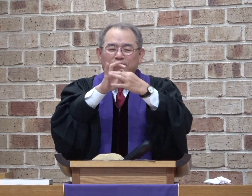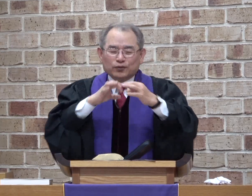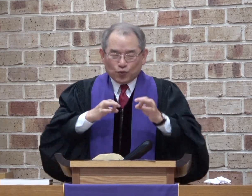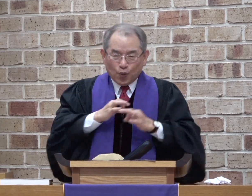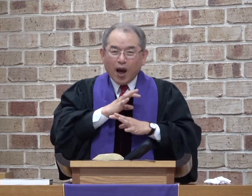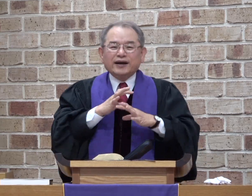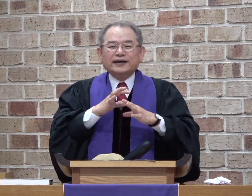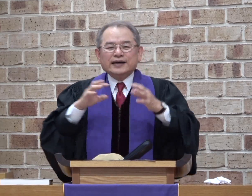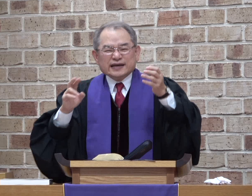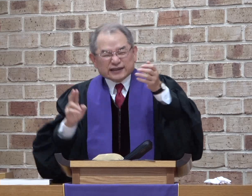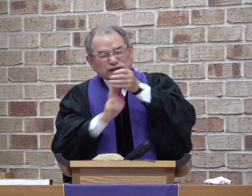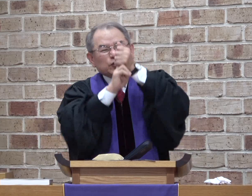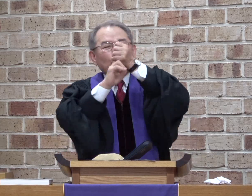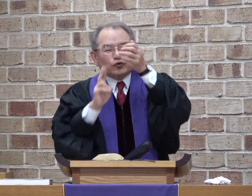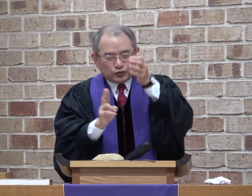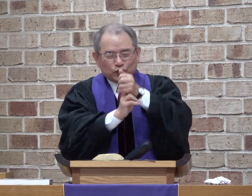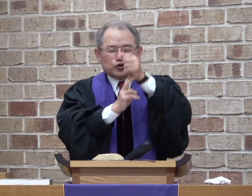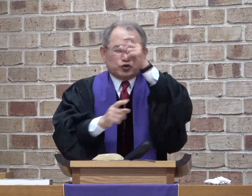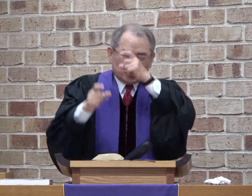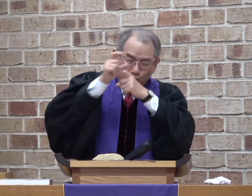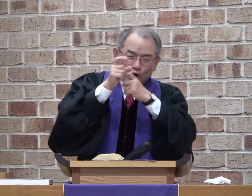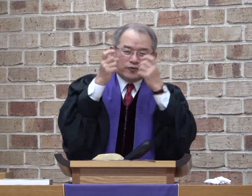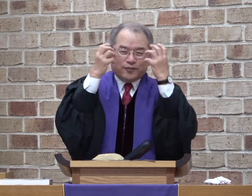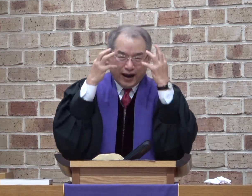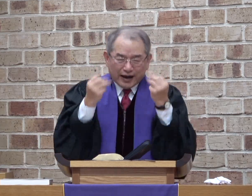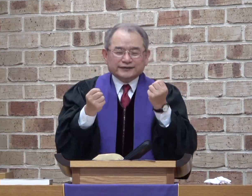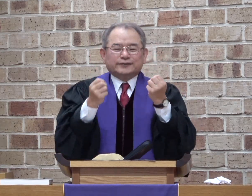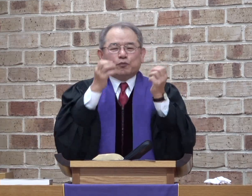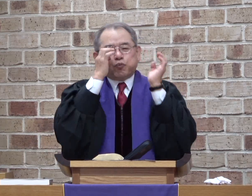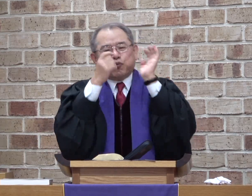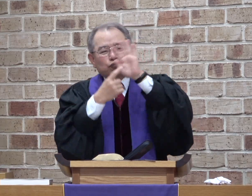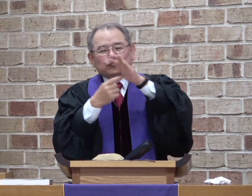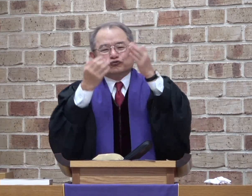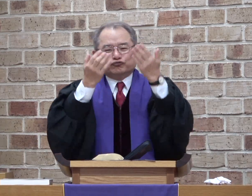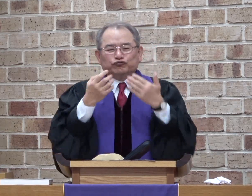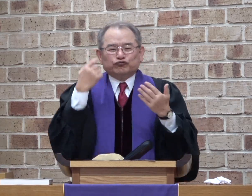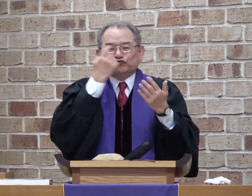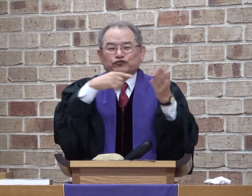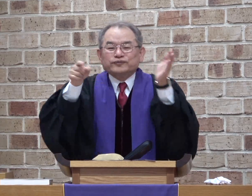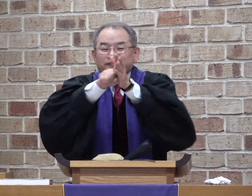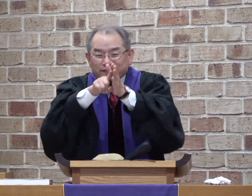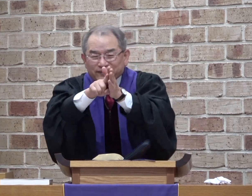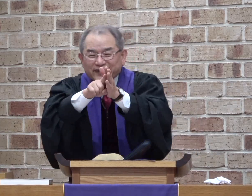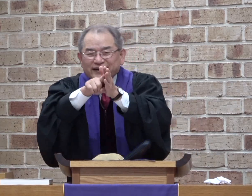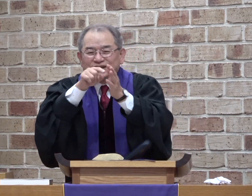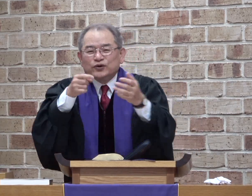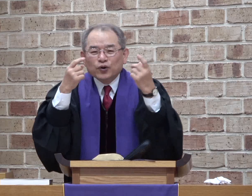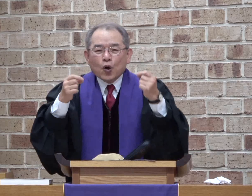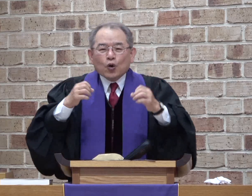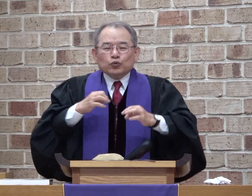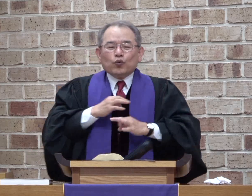놀라운 기적을 많이 보여주실 줄 믿습니다. 그 놀라운 축복